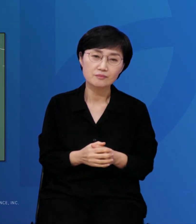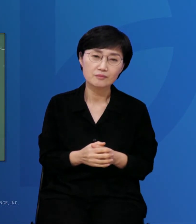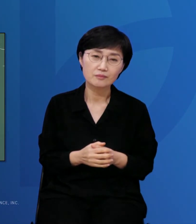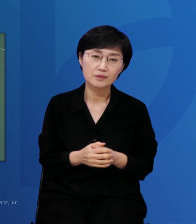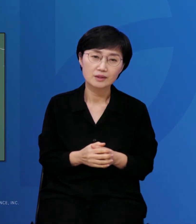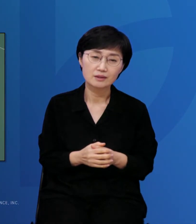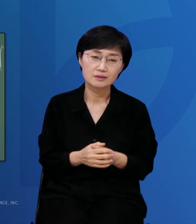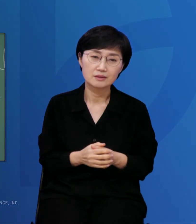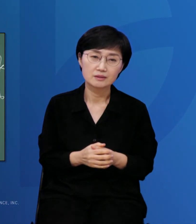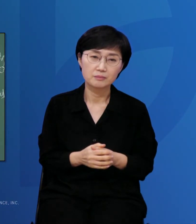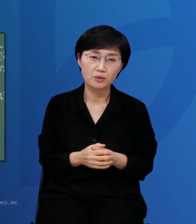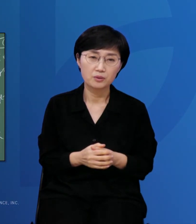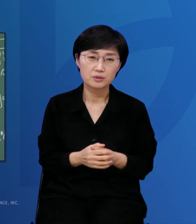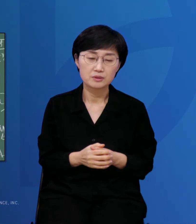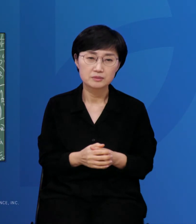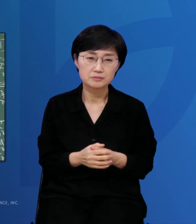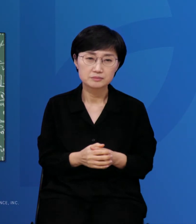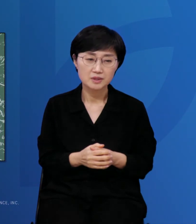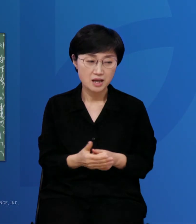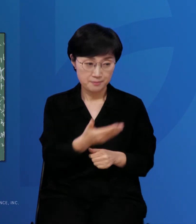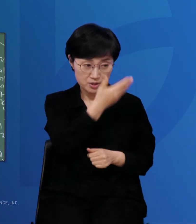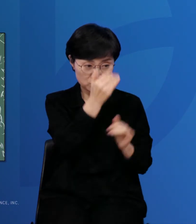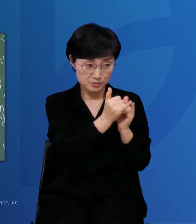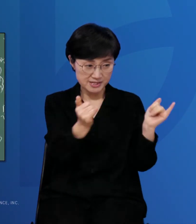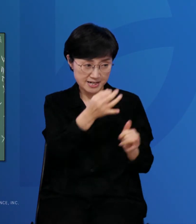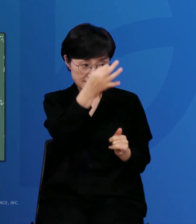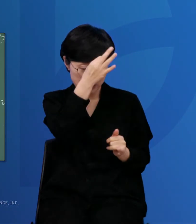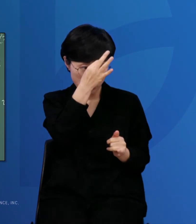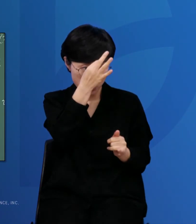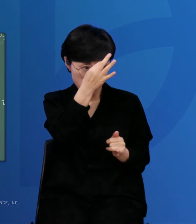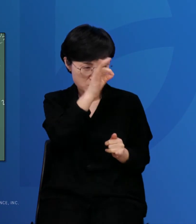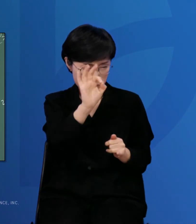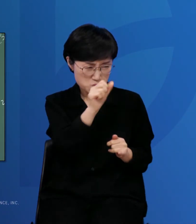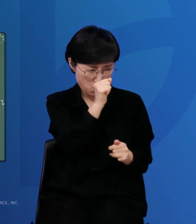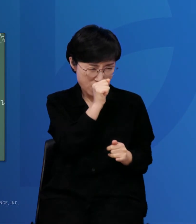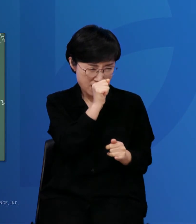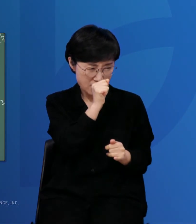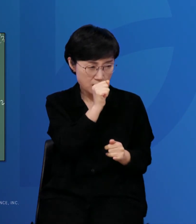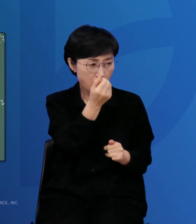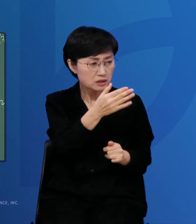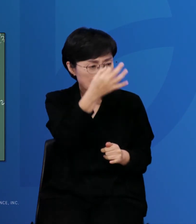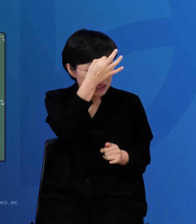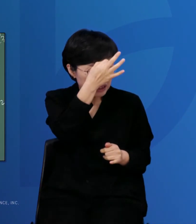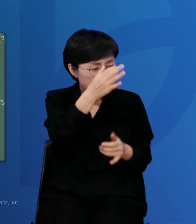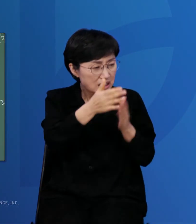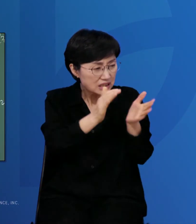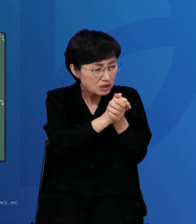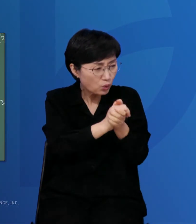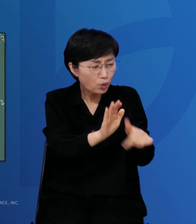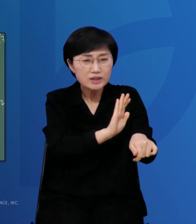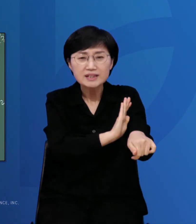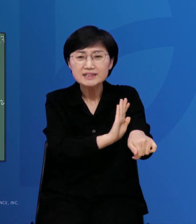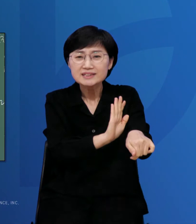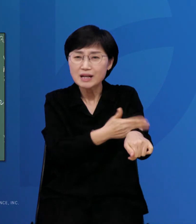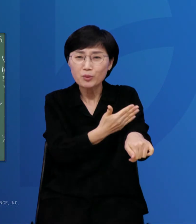계속하지 않으면 따질 것도 없어요. 막 젊은 사람들 기술 좋아도 기도 몰라. 권사님들 대해서 막 기도하는 거예요, 그냥.